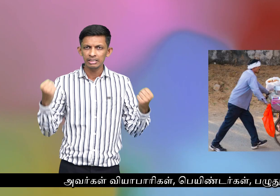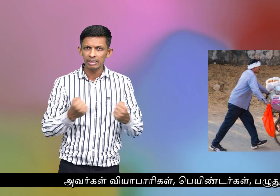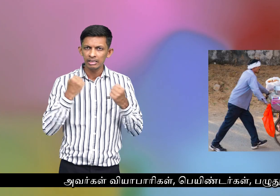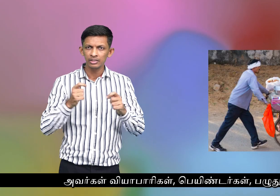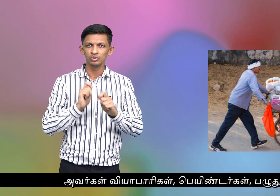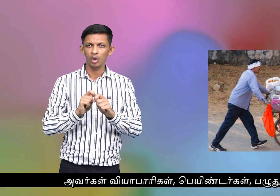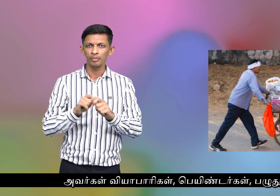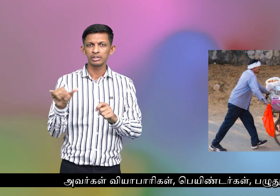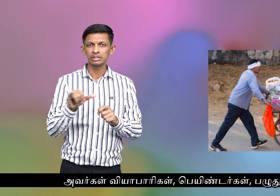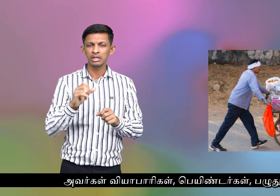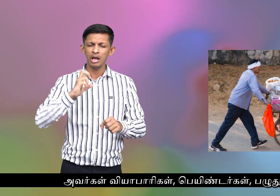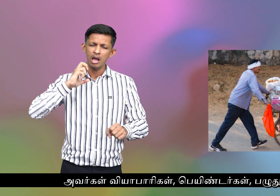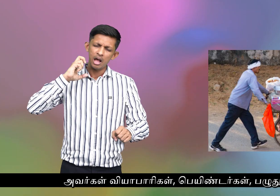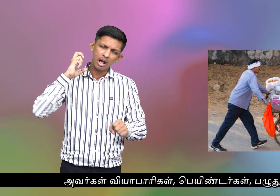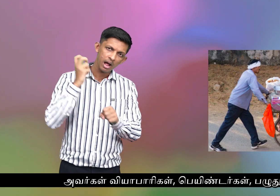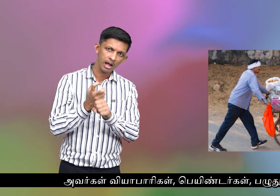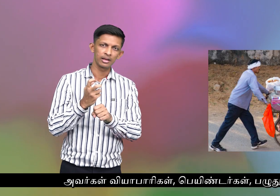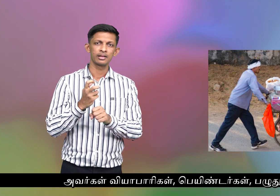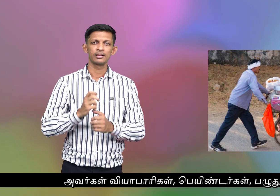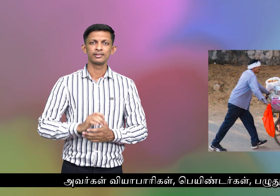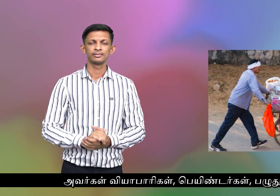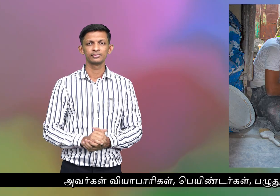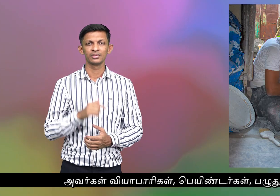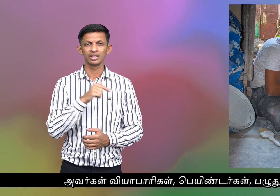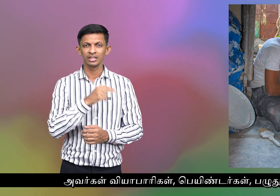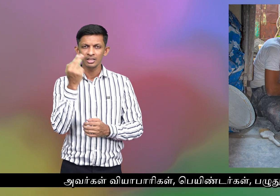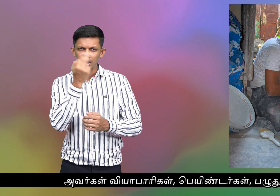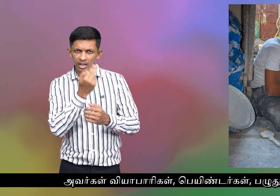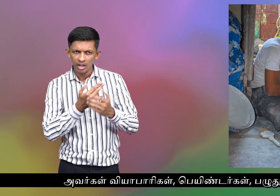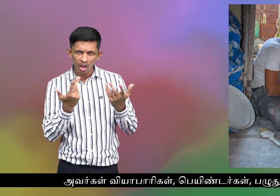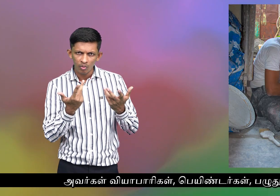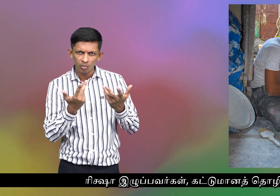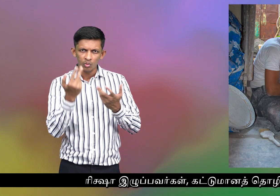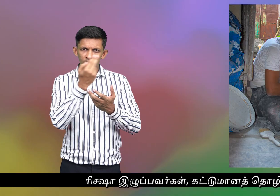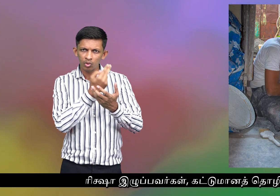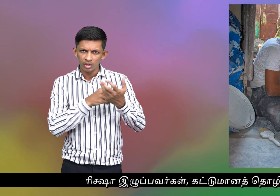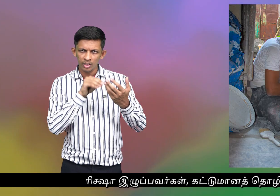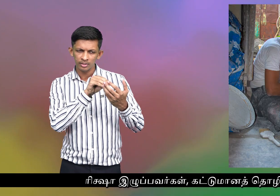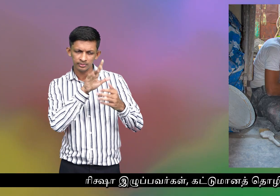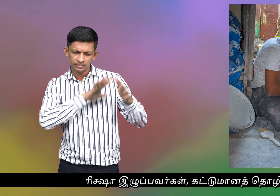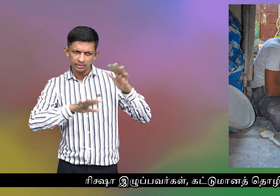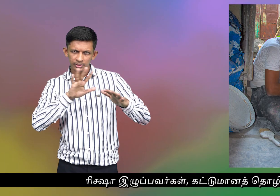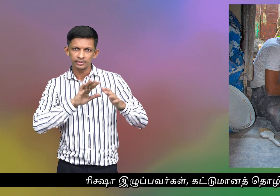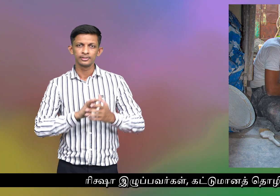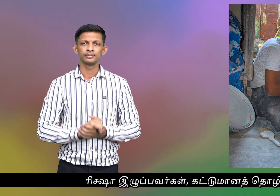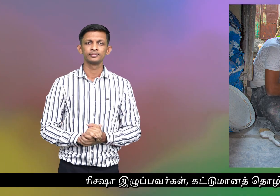அவர்கள் வியாபாரிகள், பெயிண்டர்கள், பழுது பார்ப்பவர்கள், ரிக்ஷா இருப்பவர்கள்,